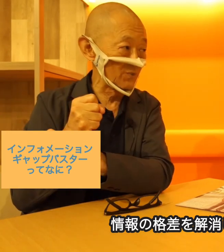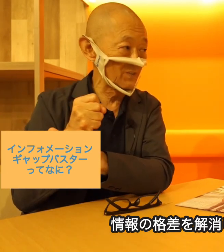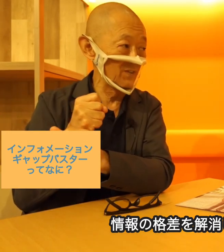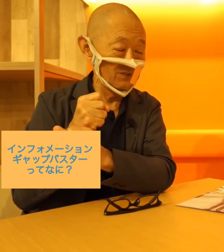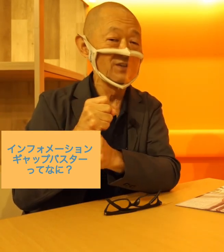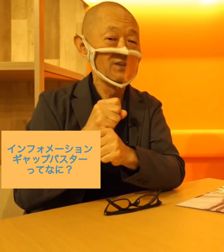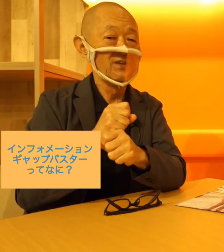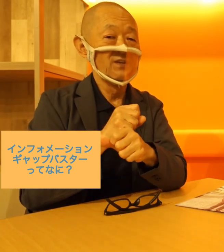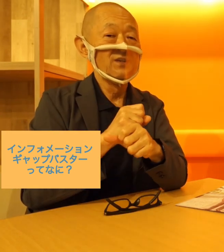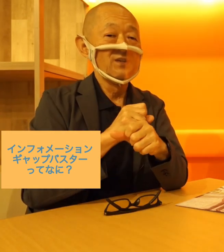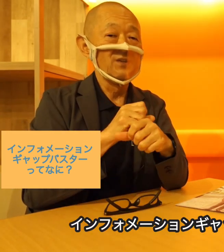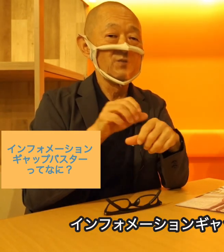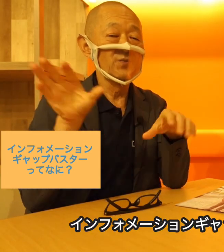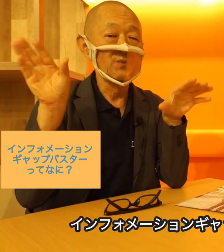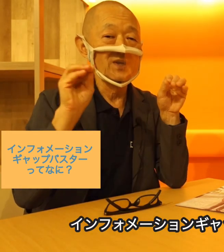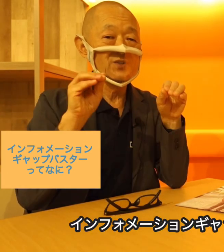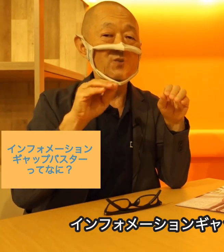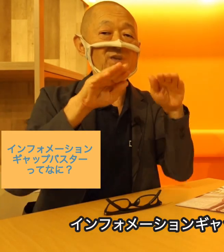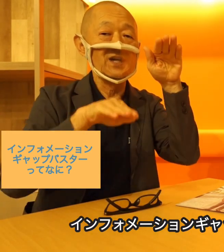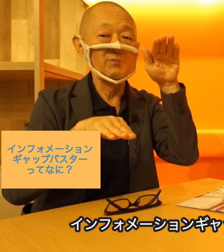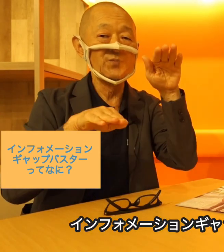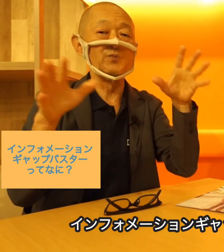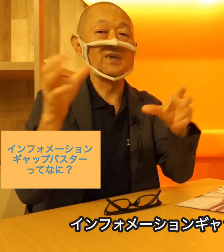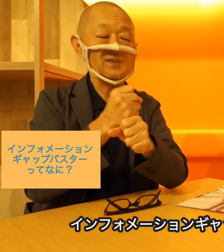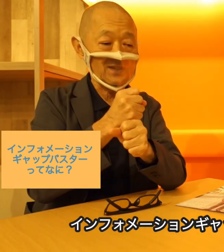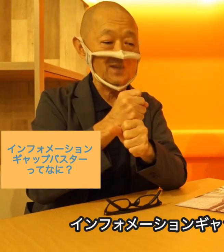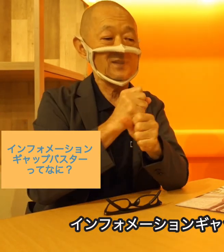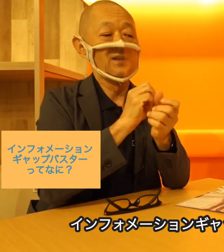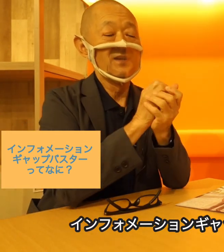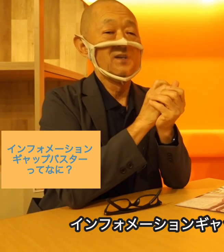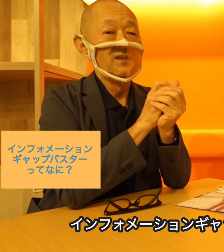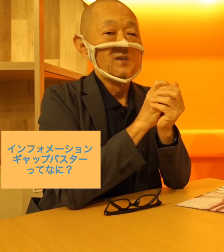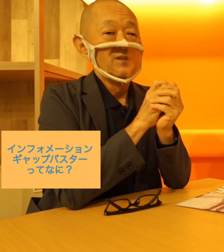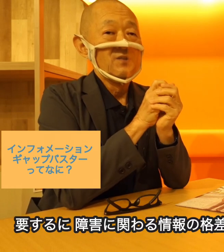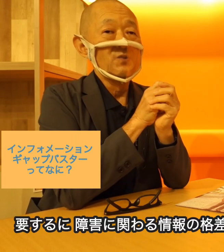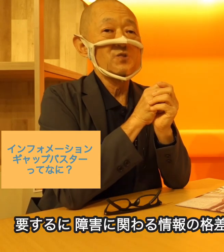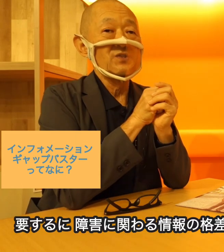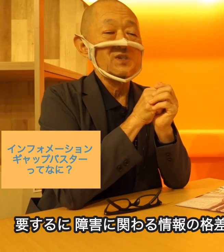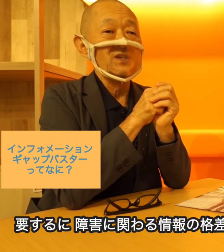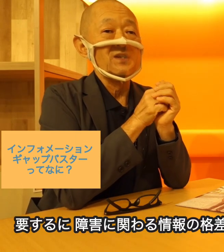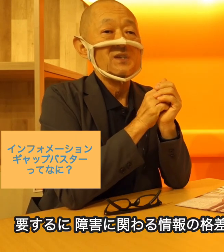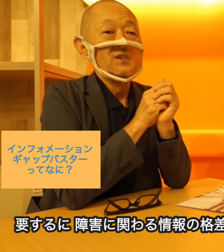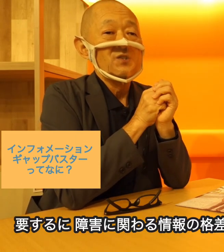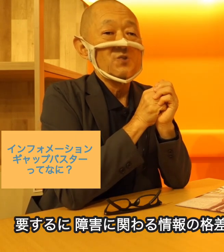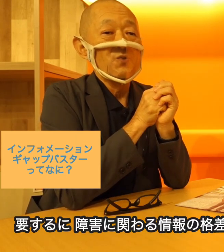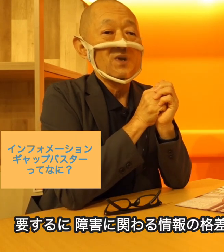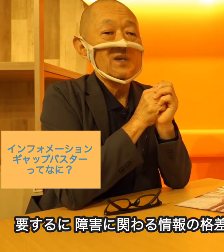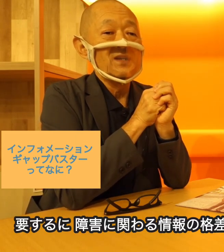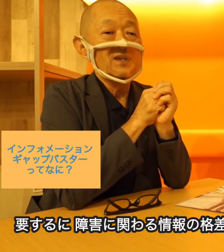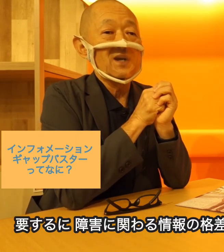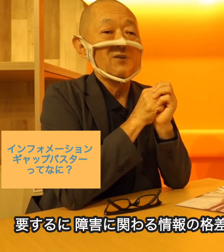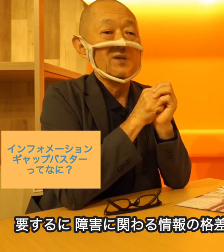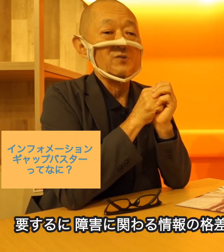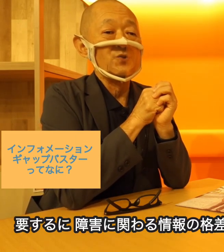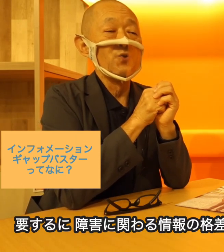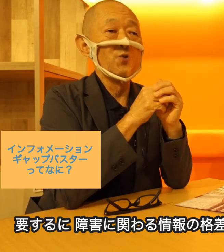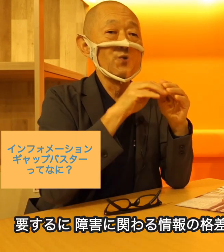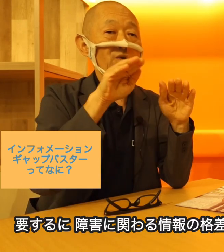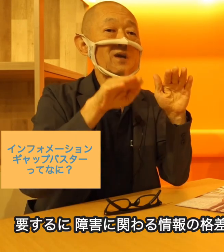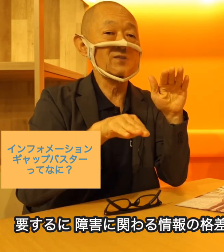っていう、インフォメーションギャップバスター。 なるほど。 要するに障害に関わる情報の格差